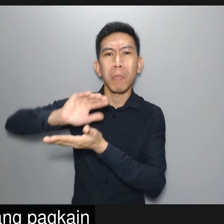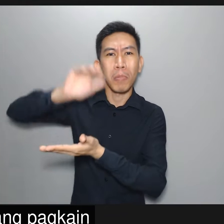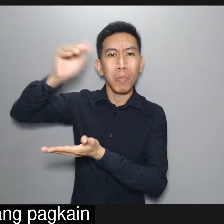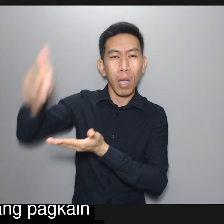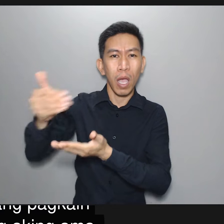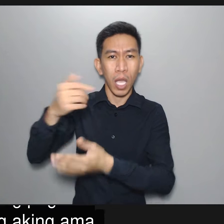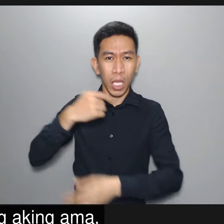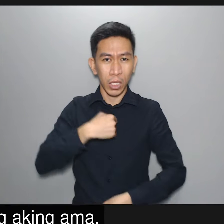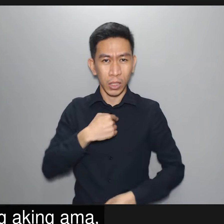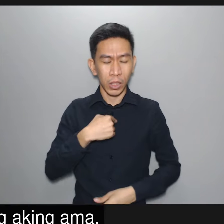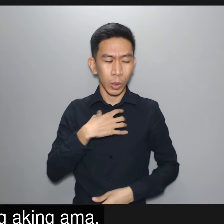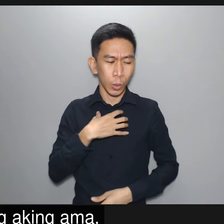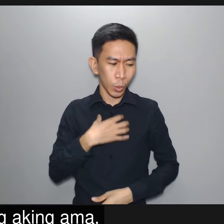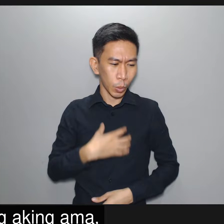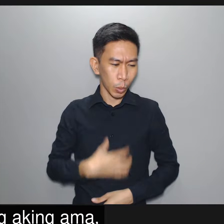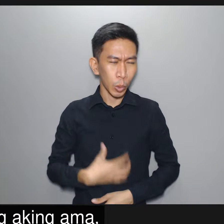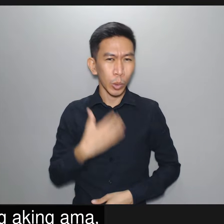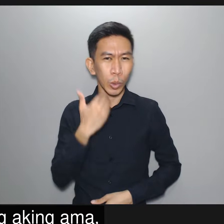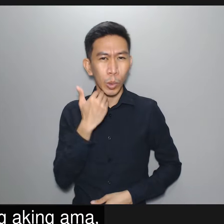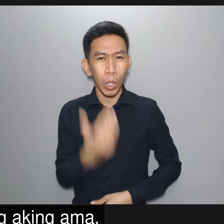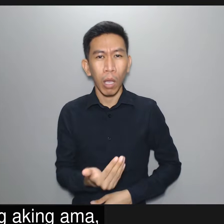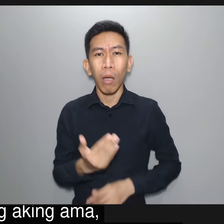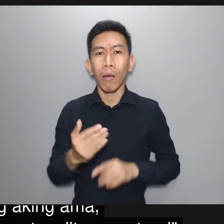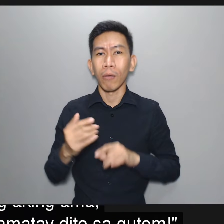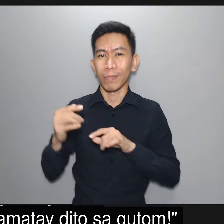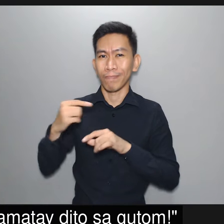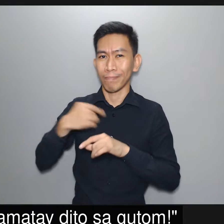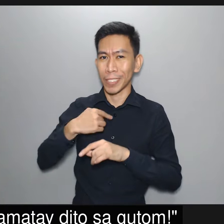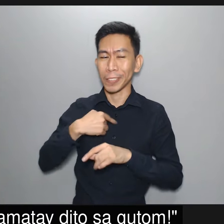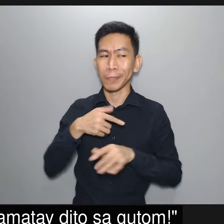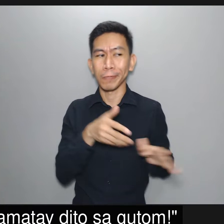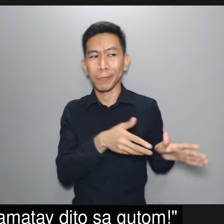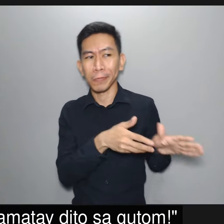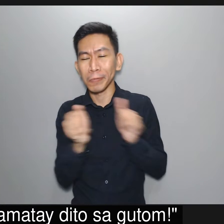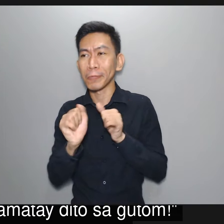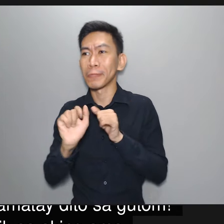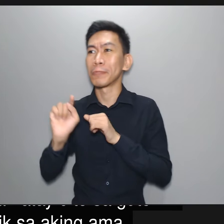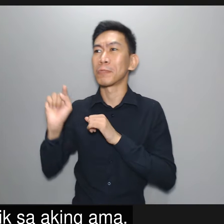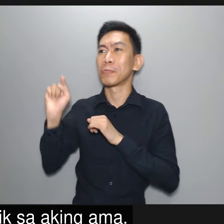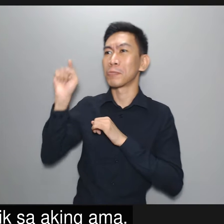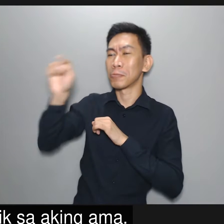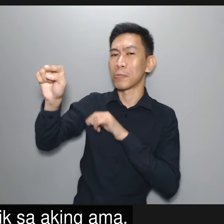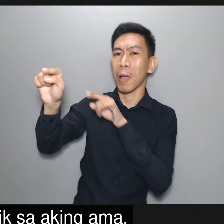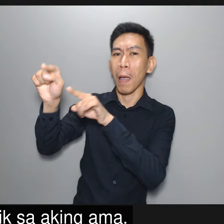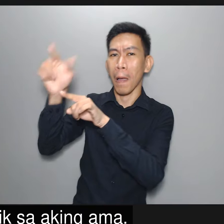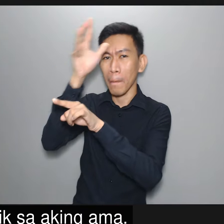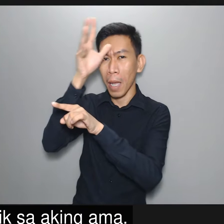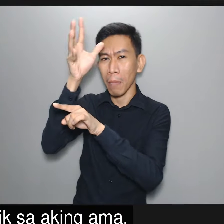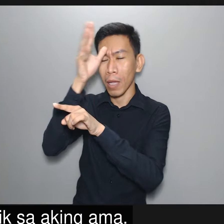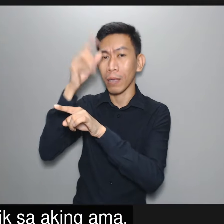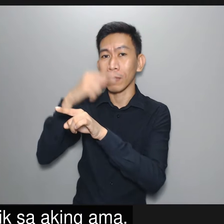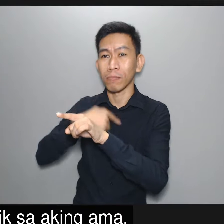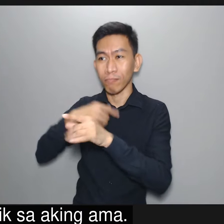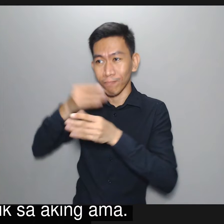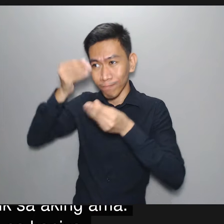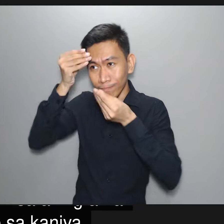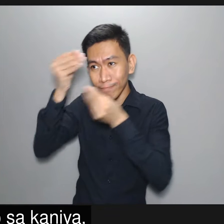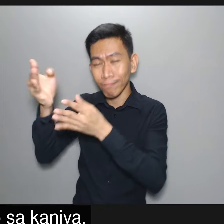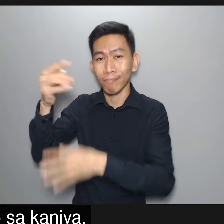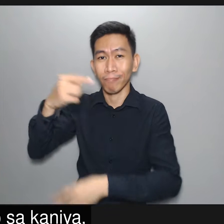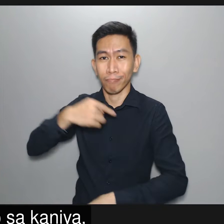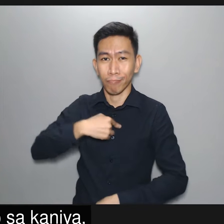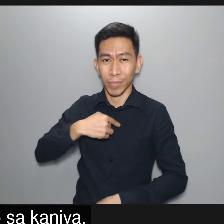gutom. Aalis ako at babalik sa aking ama. Sasabihin ko sa kanya, "Ama, nagkasala ako sa